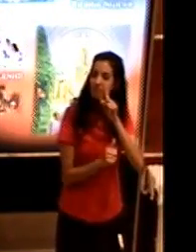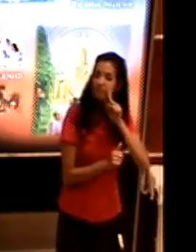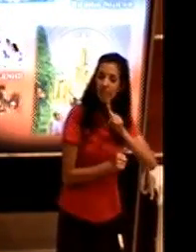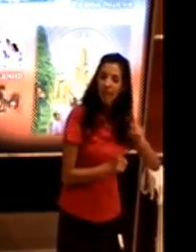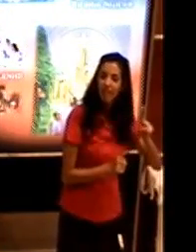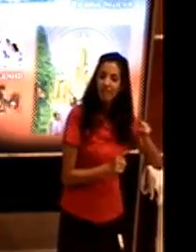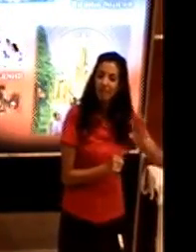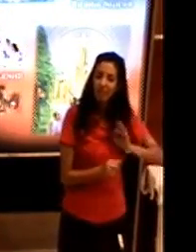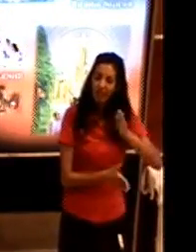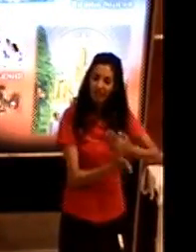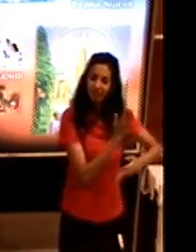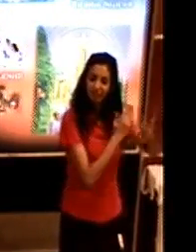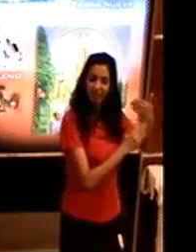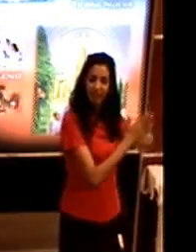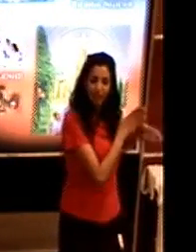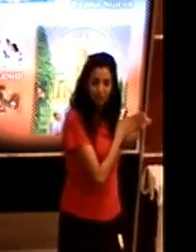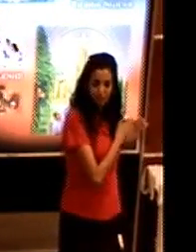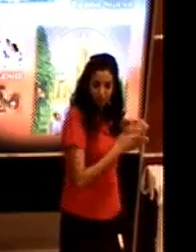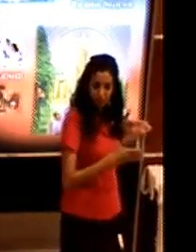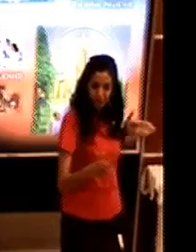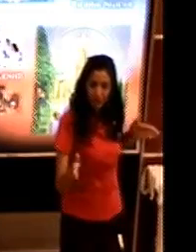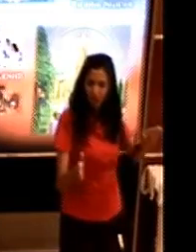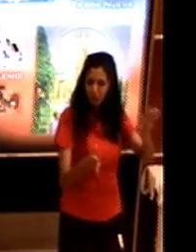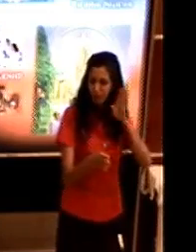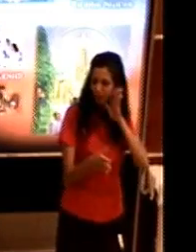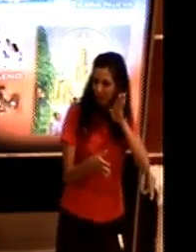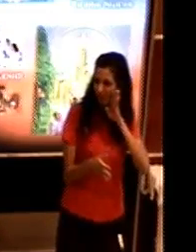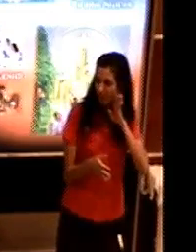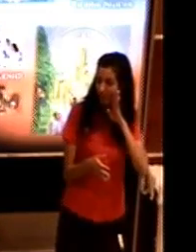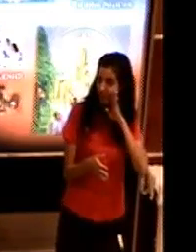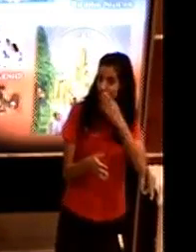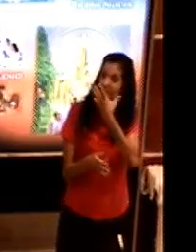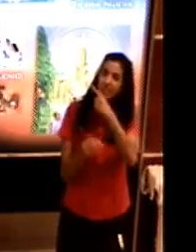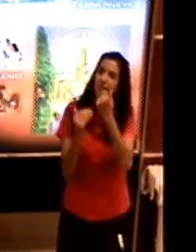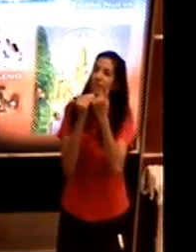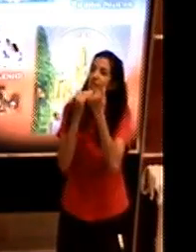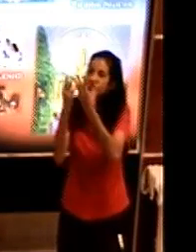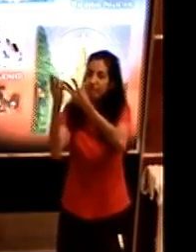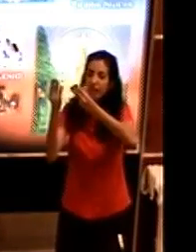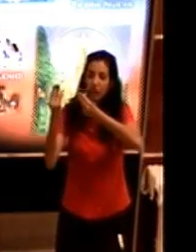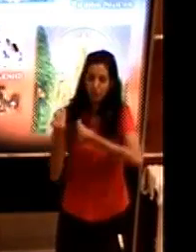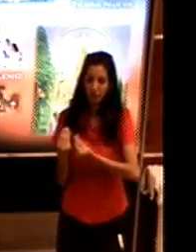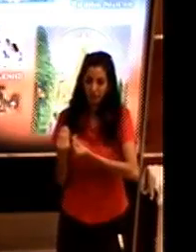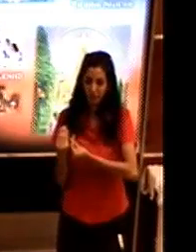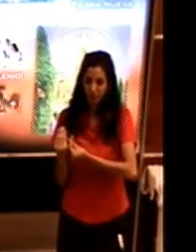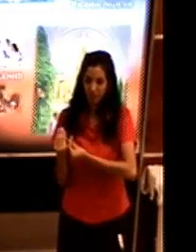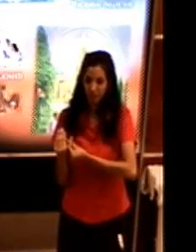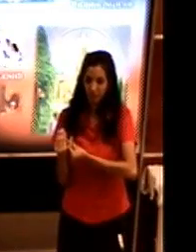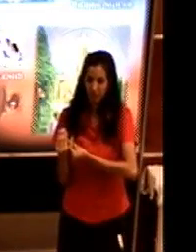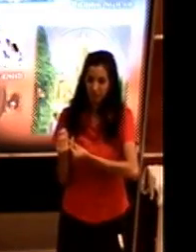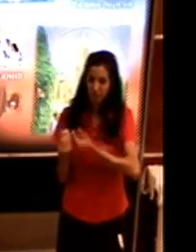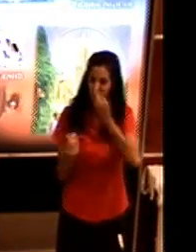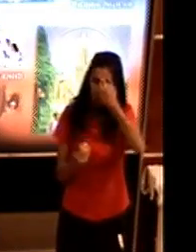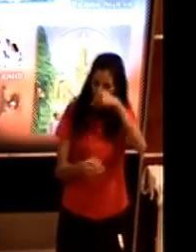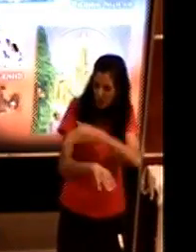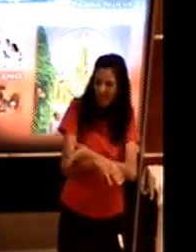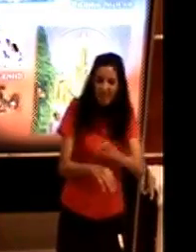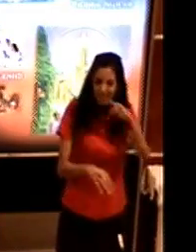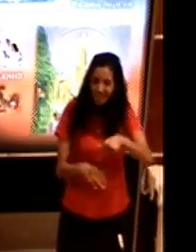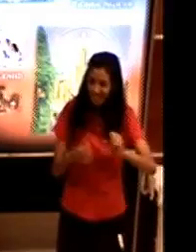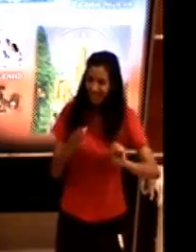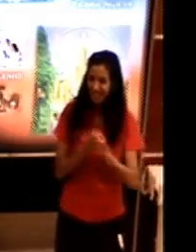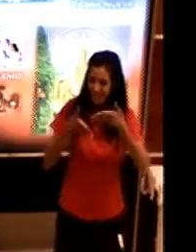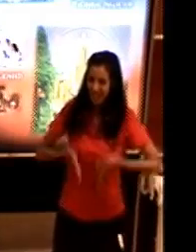al Rey del Universo por todo lo que Él ha hecho por mí. Y porque me creó en la hora del fin. Hermanos, yo puedo ver el cumplimiento